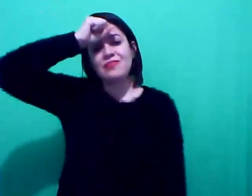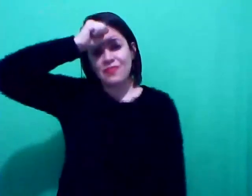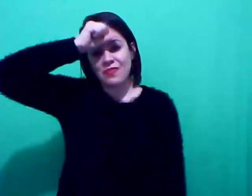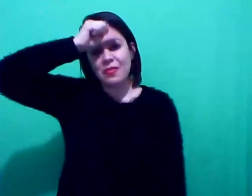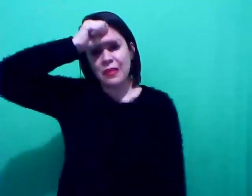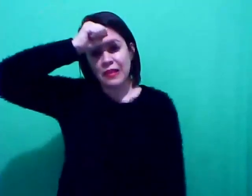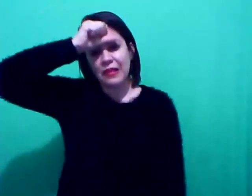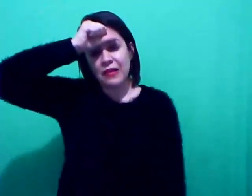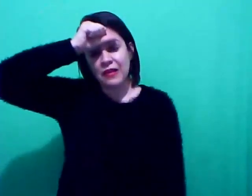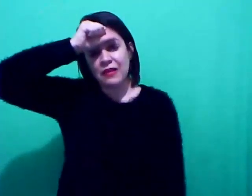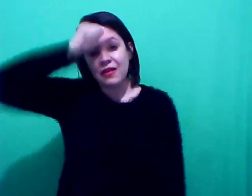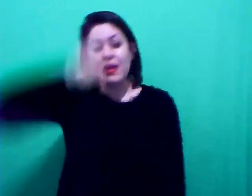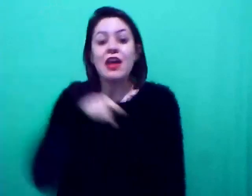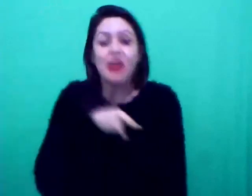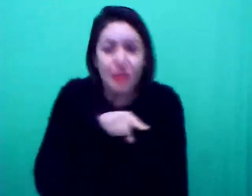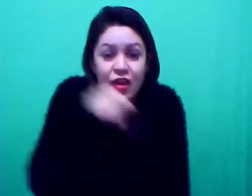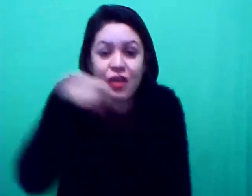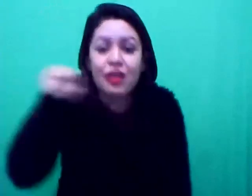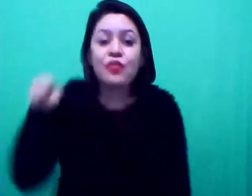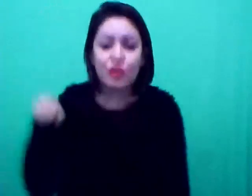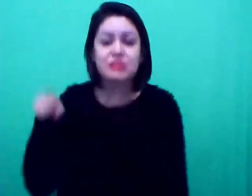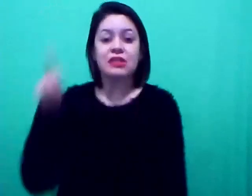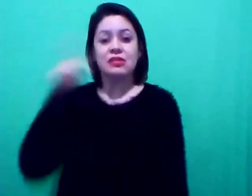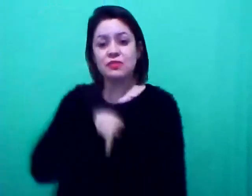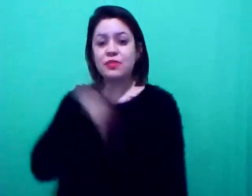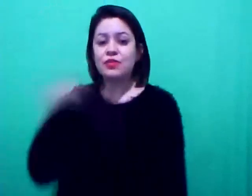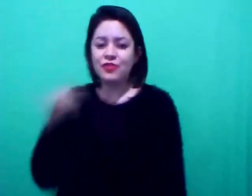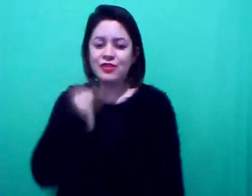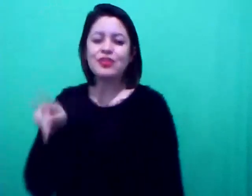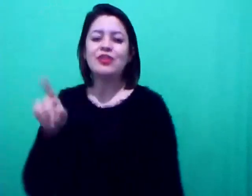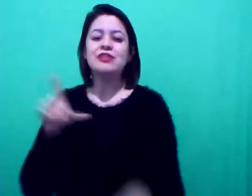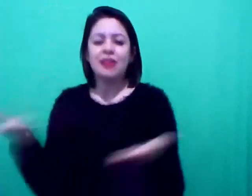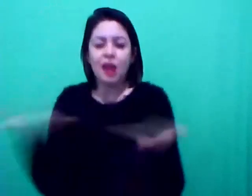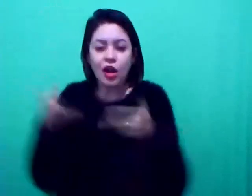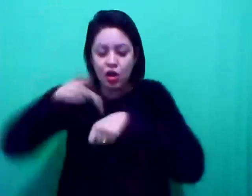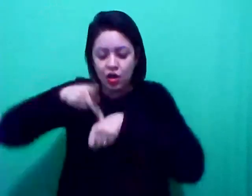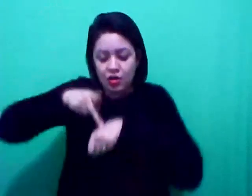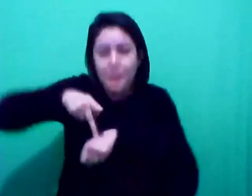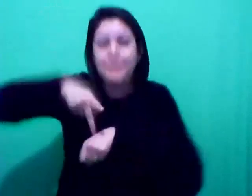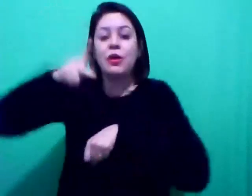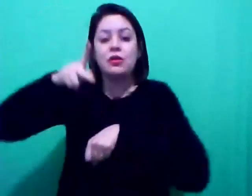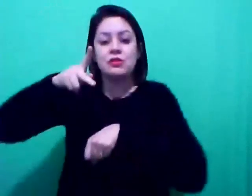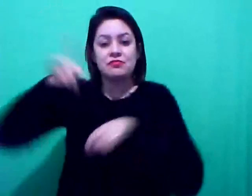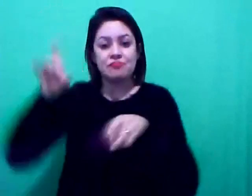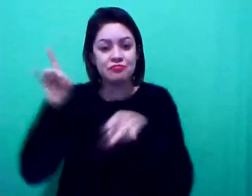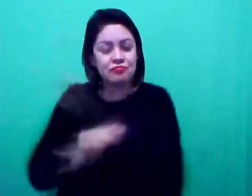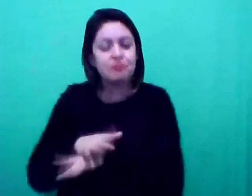esse aluno entenda a sua disciplina. Vocês que são professores, que estão fazendo